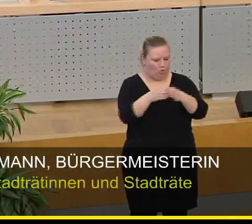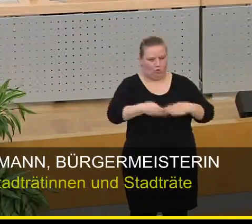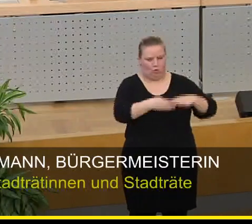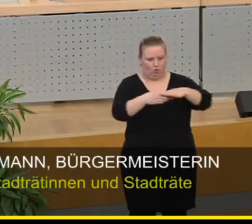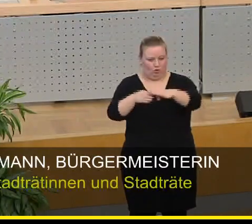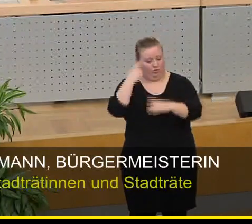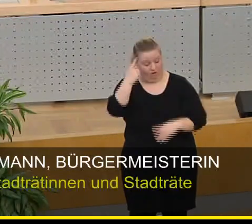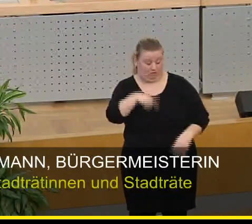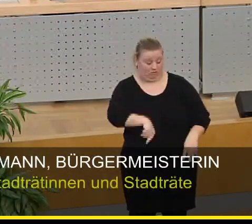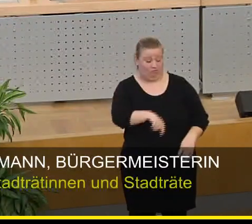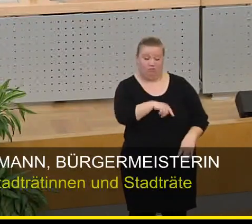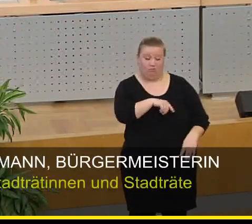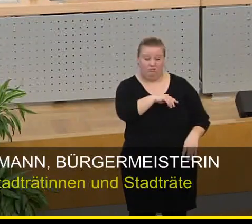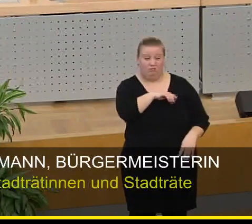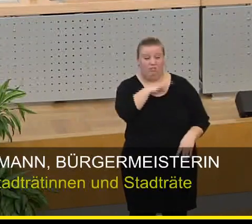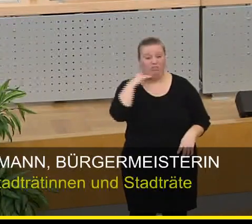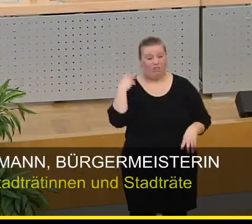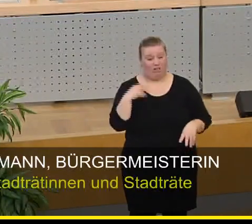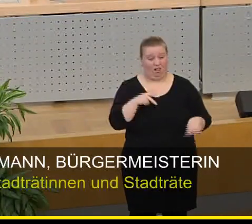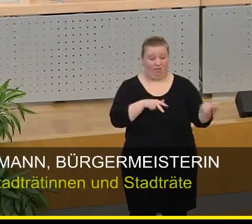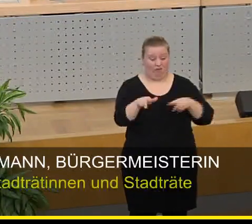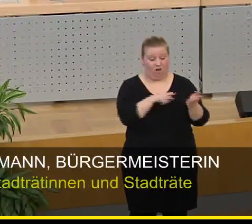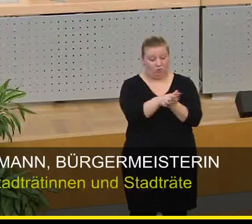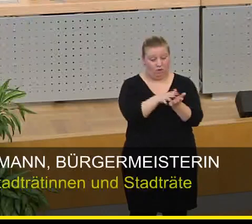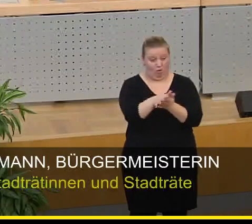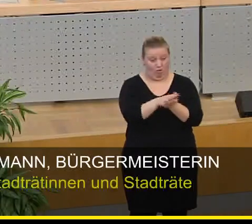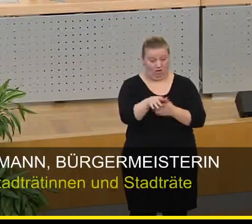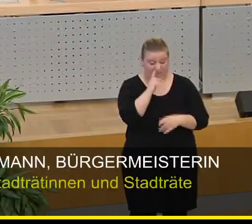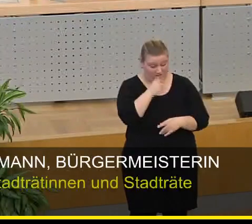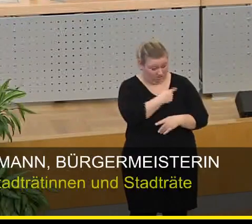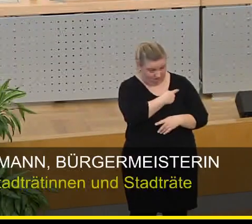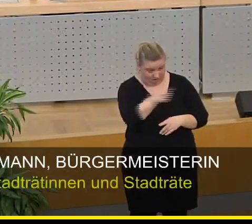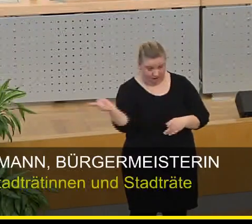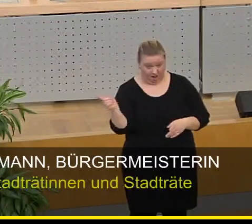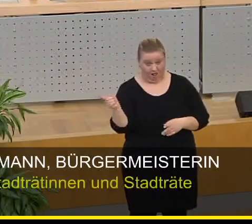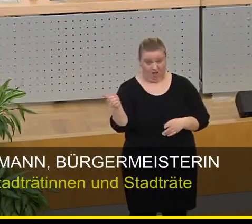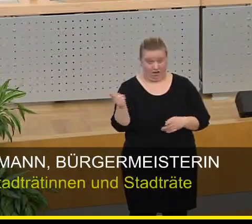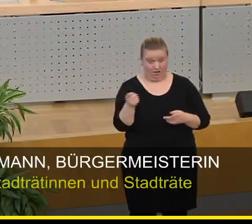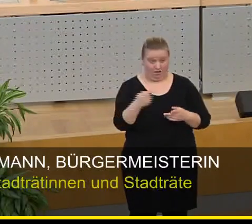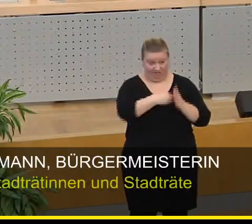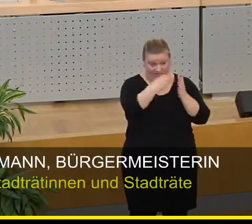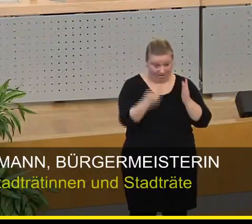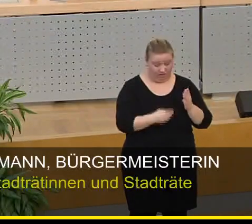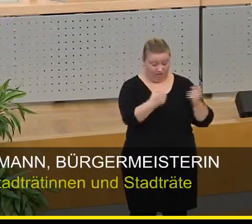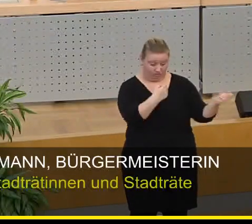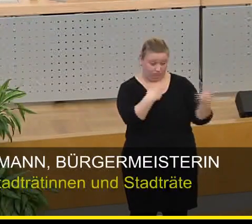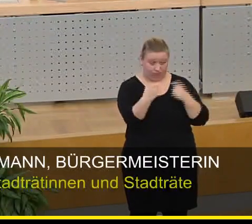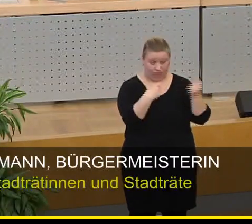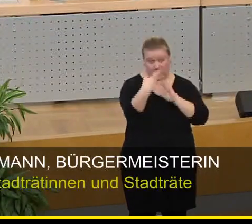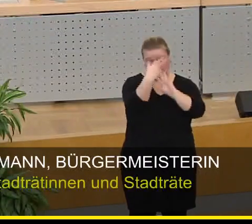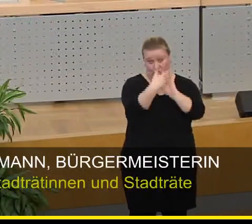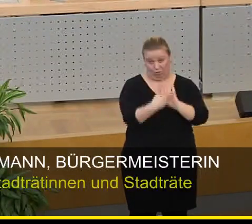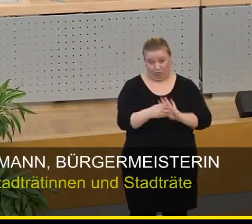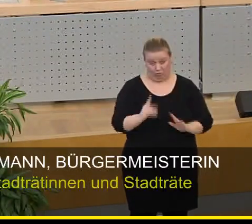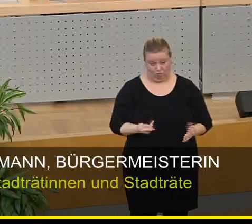viel Verwaltungsaufwand dann folgen würde, wenn jeder Vertrag, wenn eine